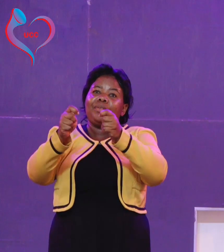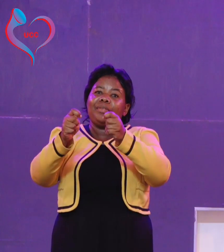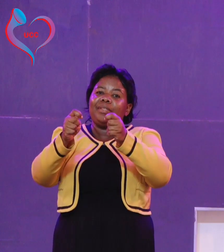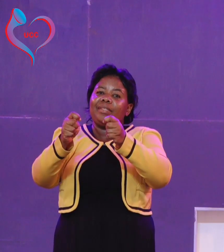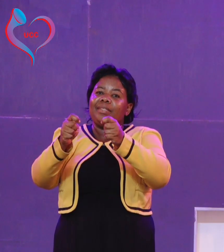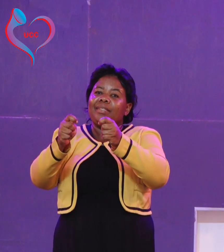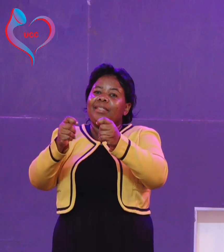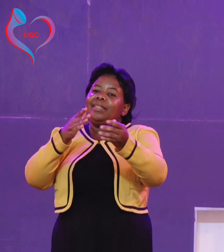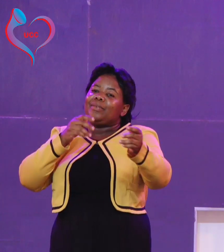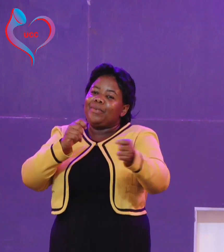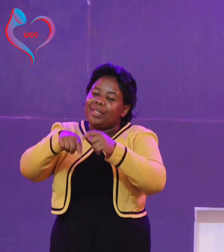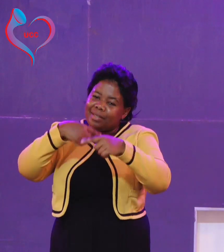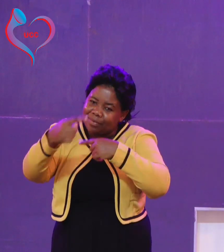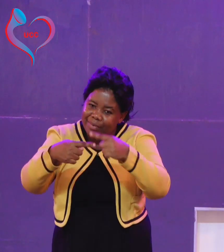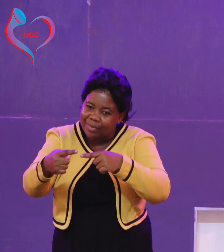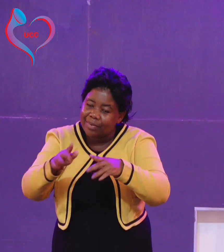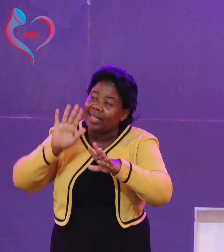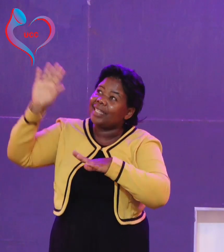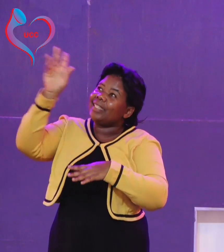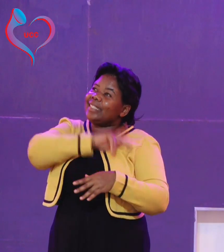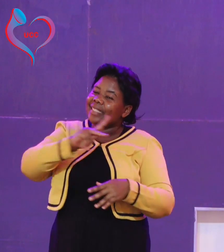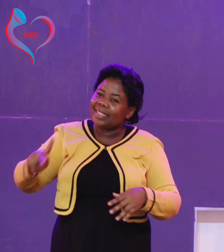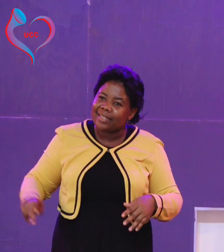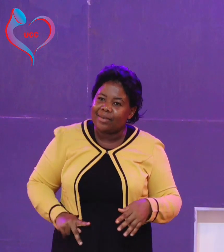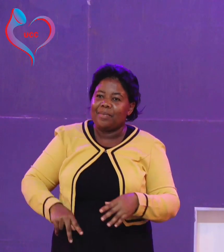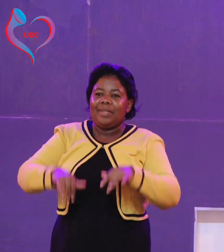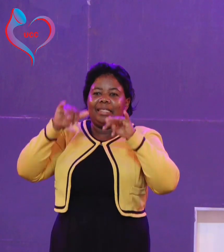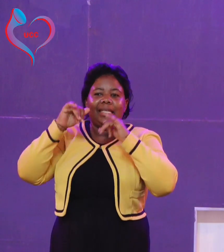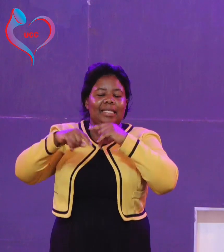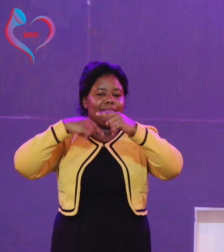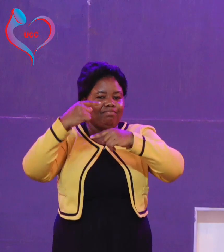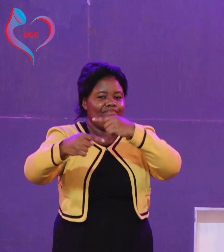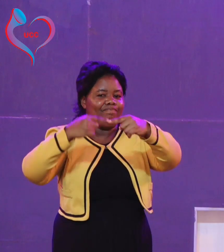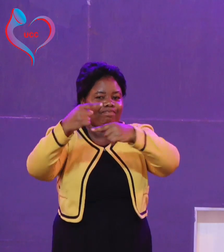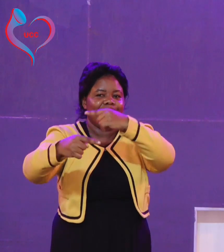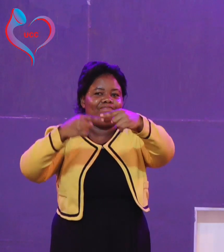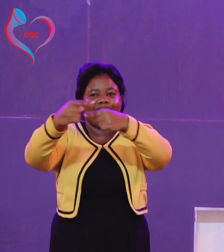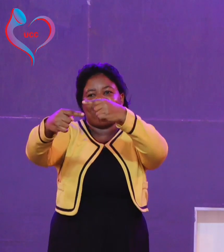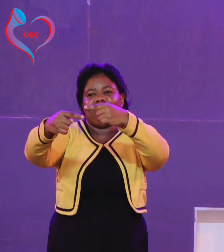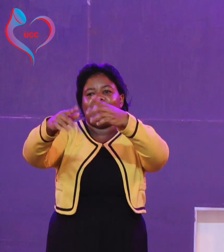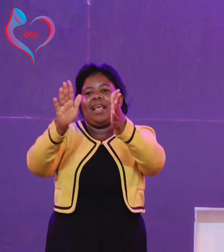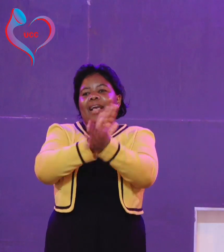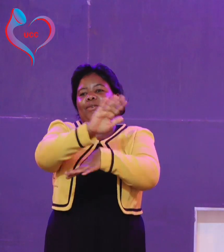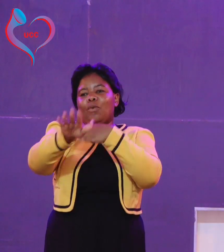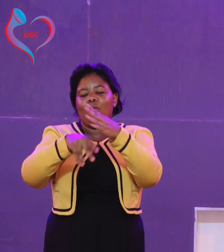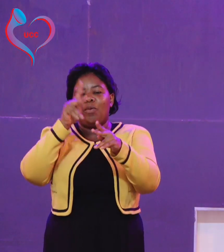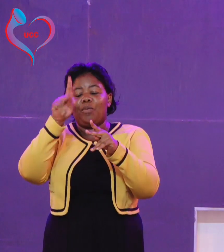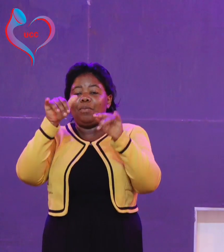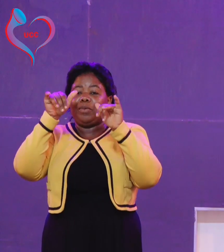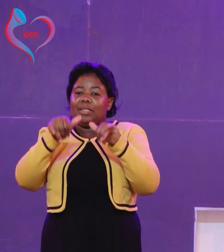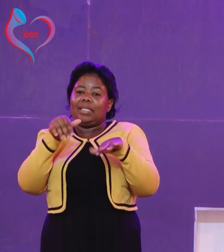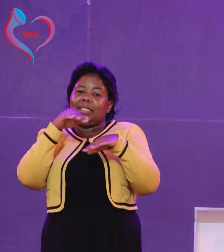kufuga okutaliggwaawo. N'obwakabaka bwe bwa mirembe na mirembe. N'abo bonna abatuula mu